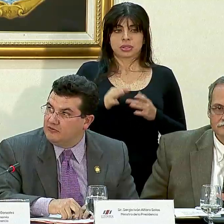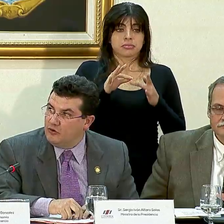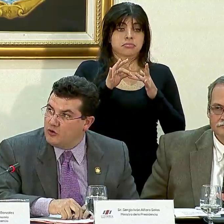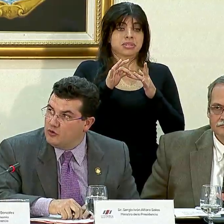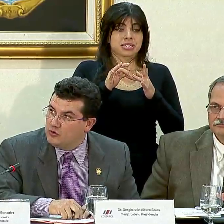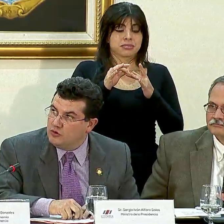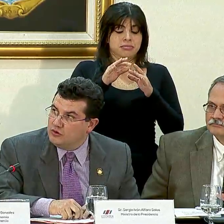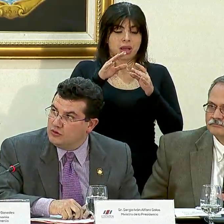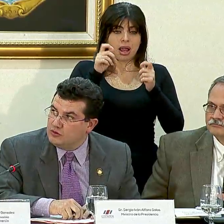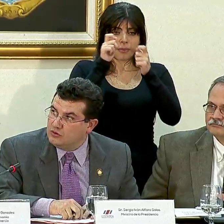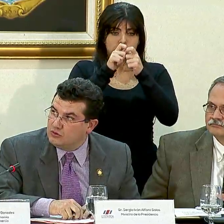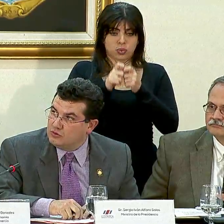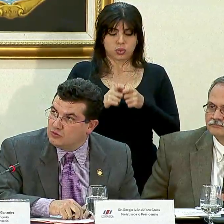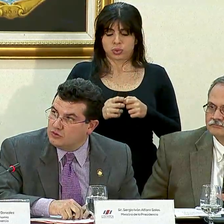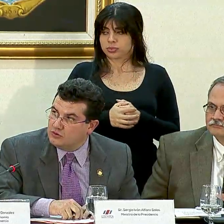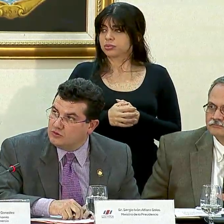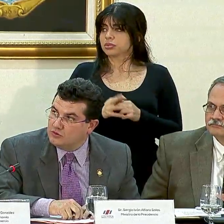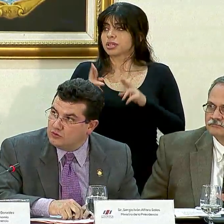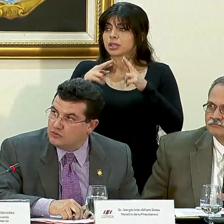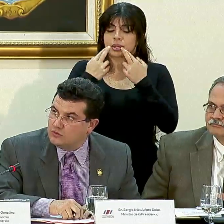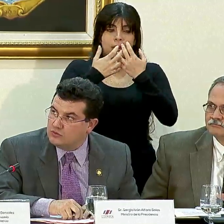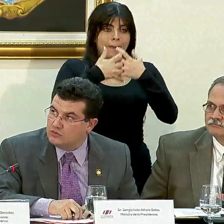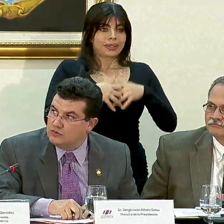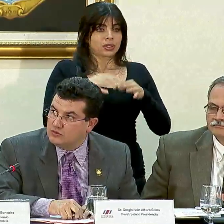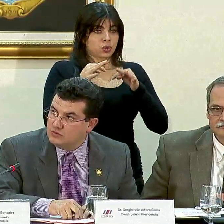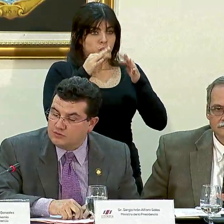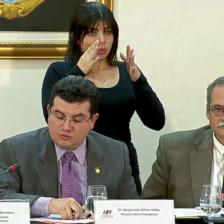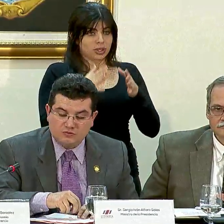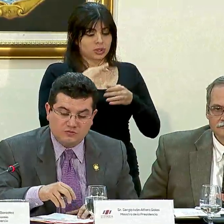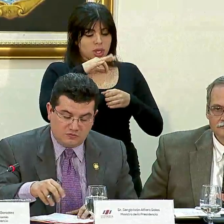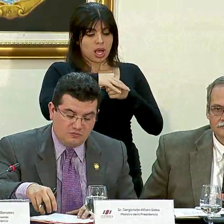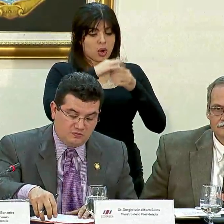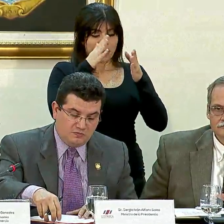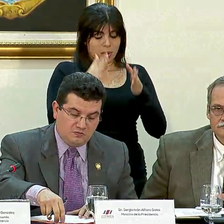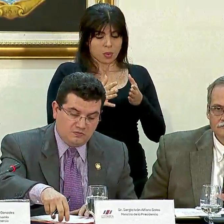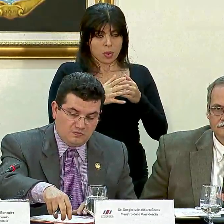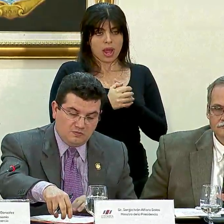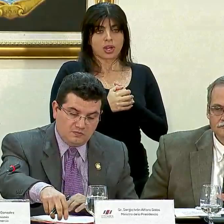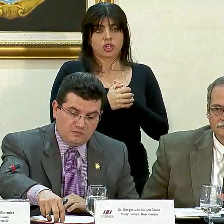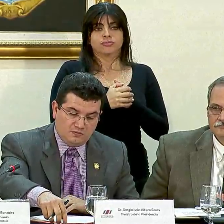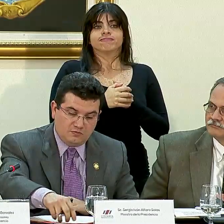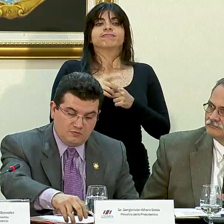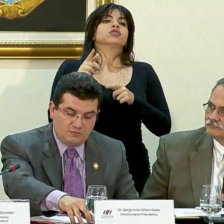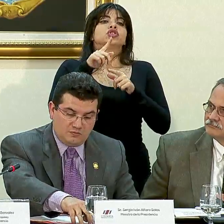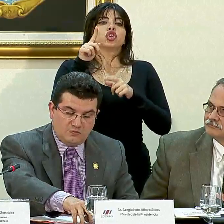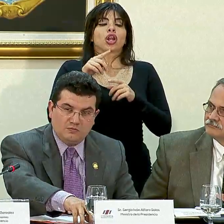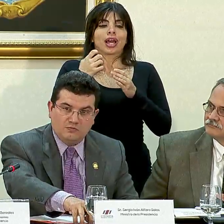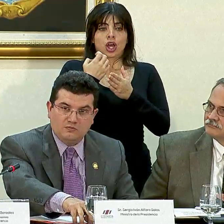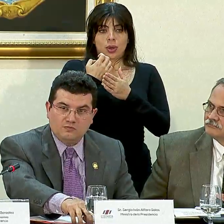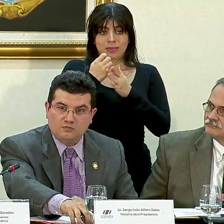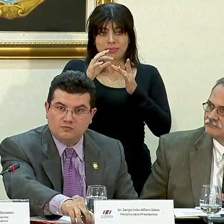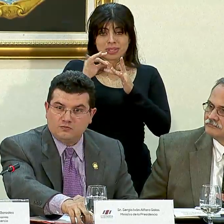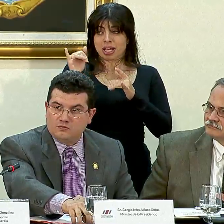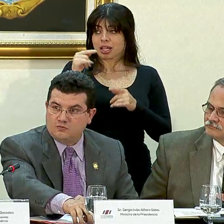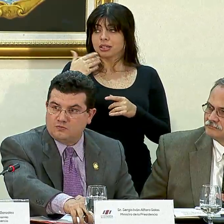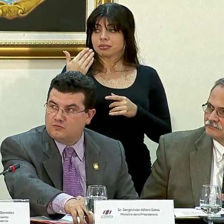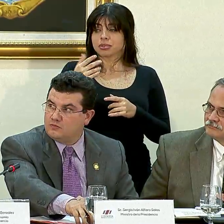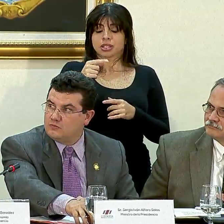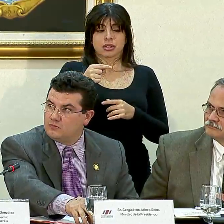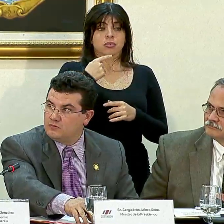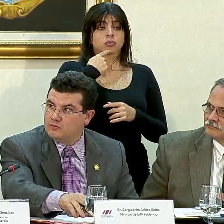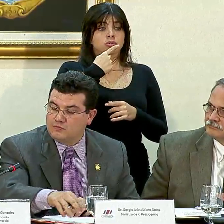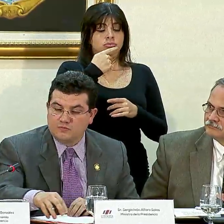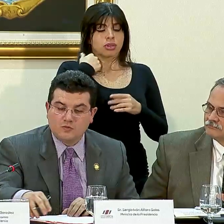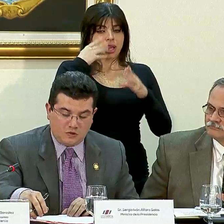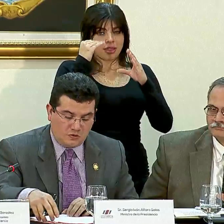principal foco. Con empresarios turísticos, agropecuarios, zona económica especial y como yo les comenté, en horas de la tarde les voy a